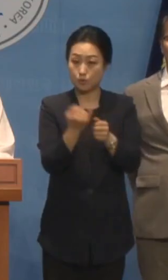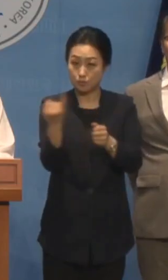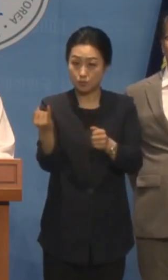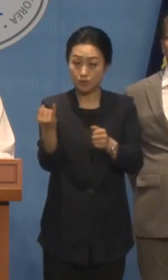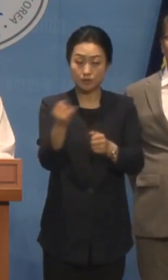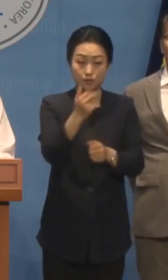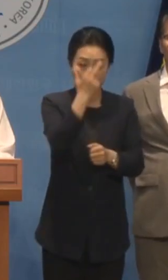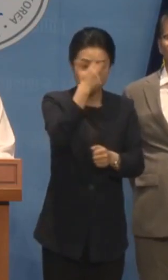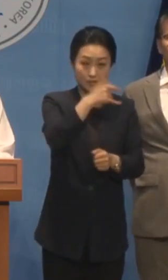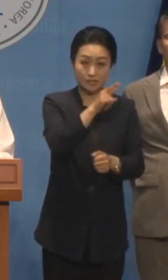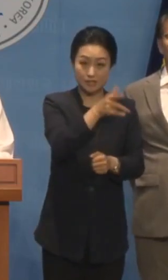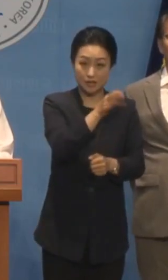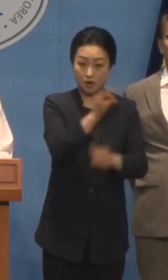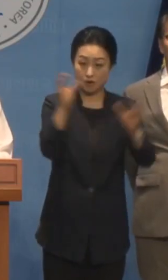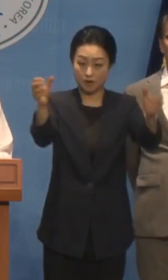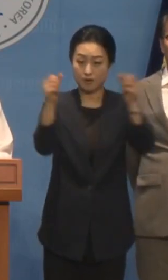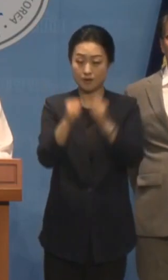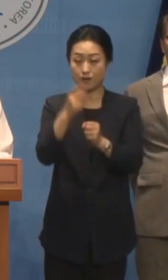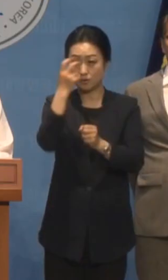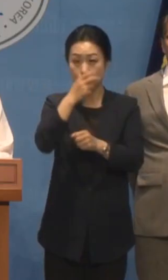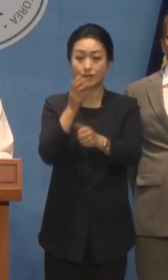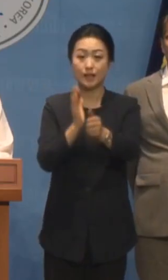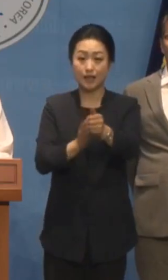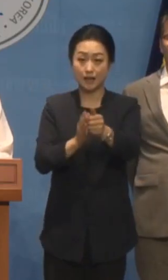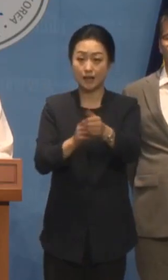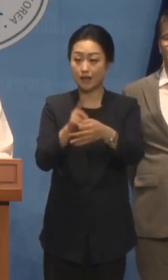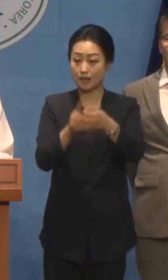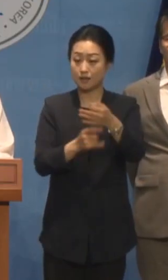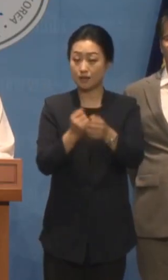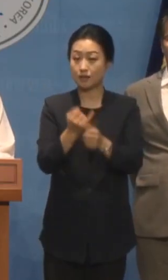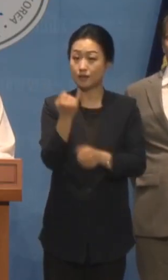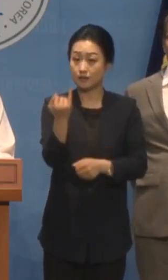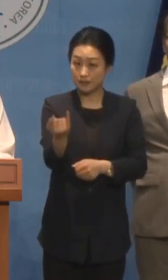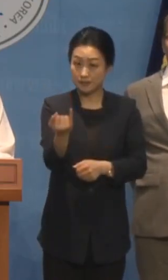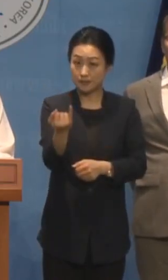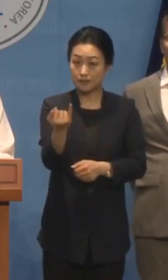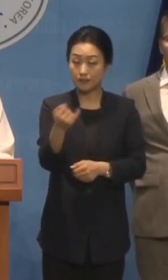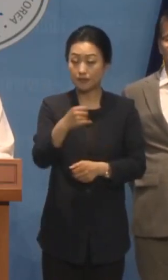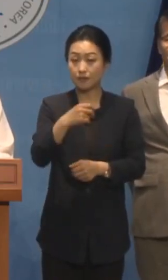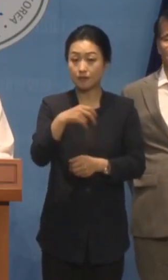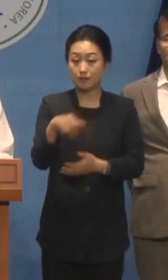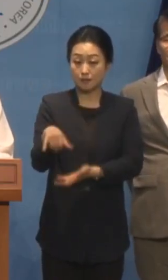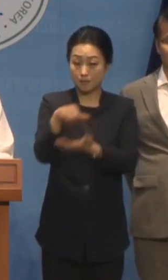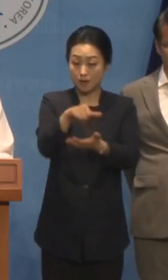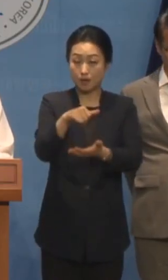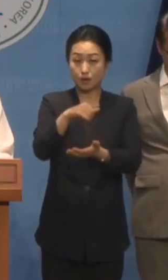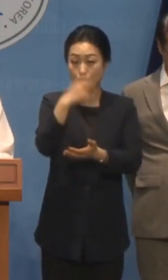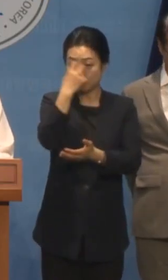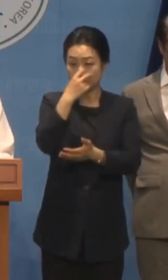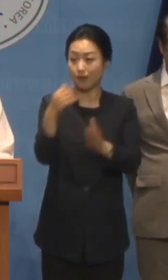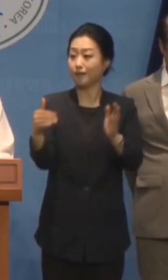직접 대질 신문하라. 검찰이 김건희 명품 수수에 대해 무혐의 종결을 하자 다행히 이원석 검찰총장이